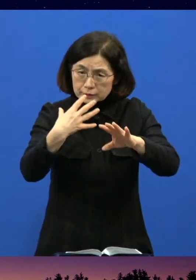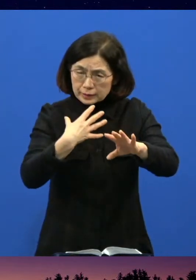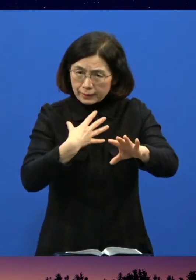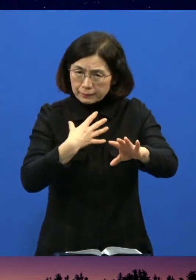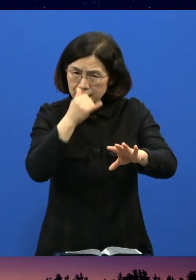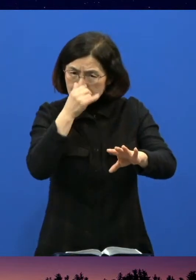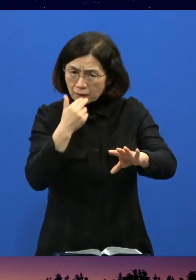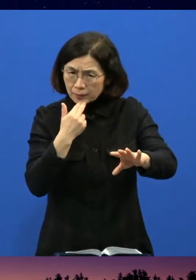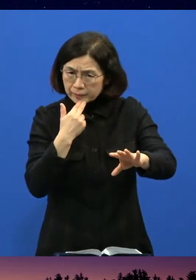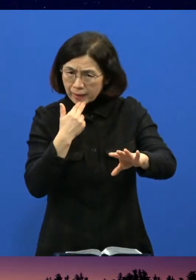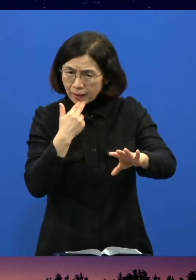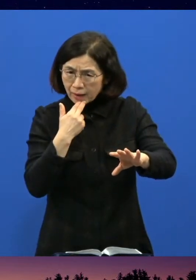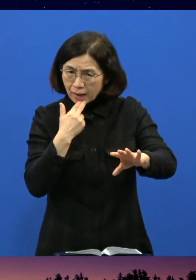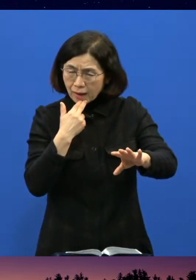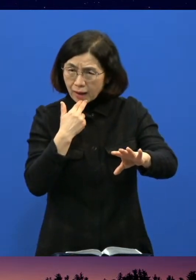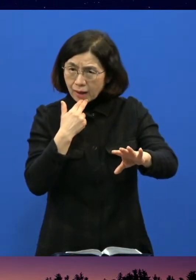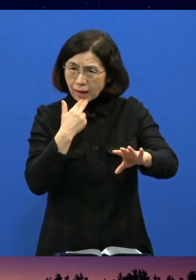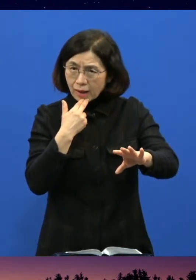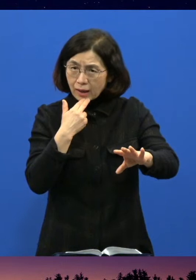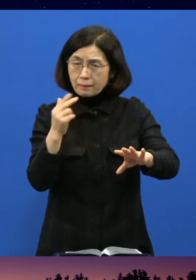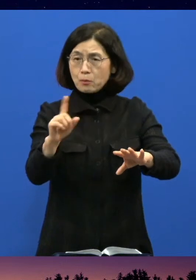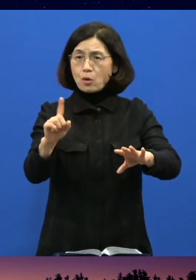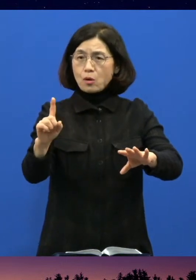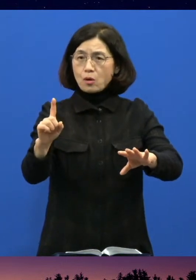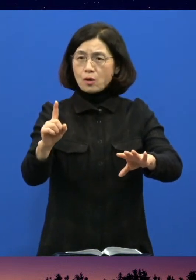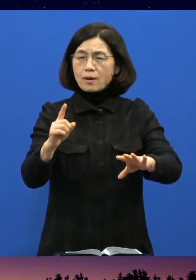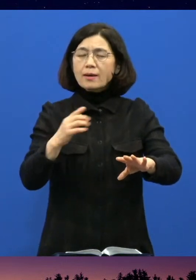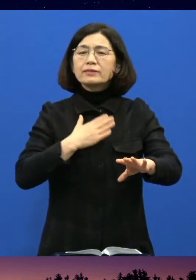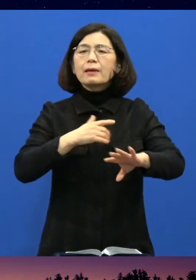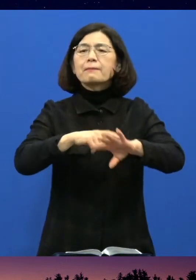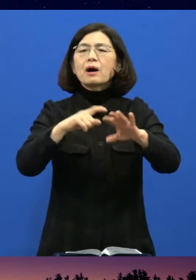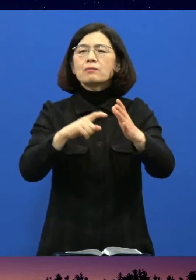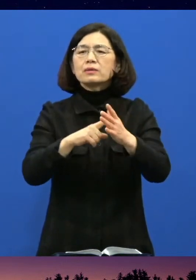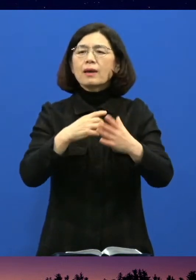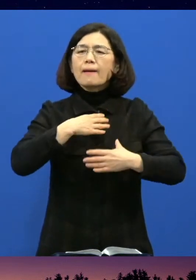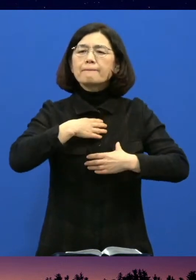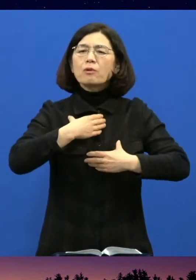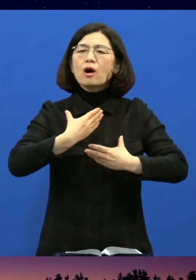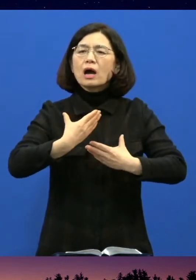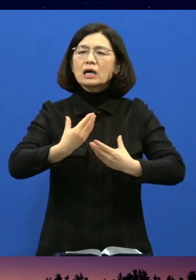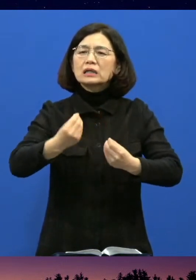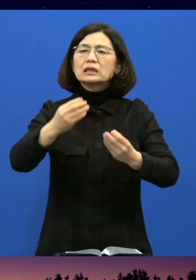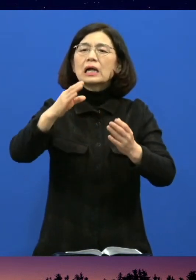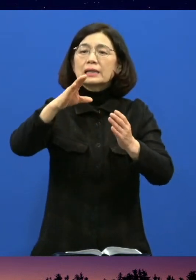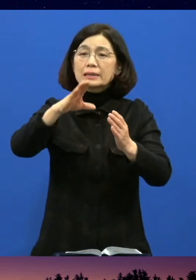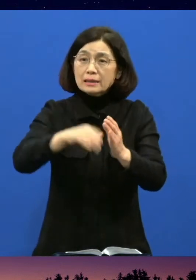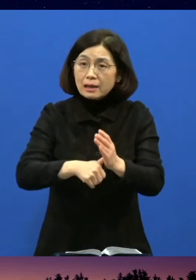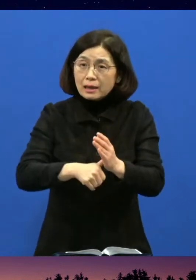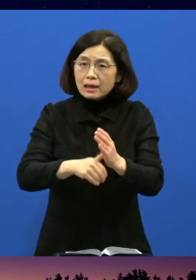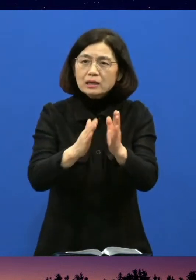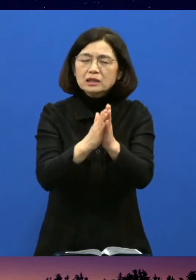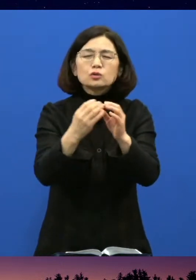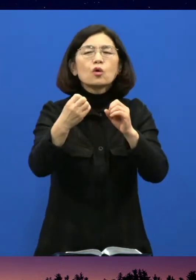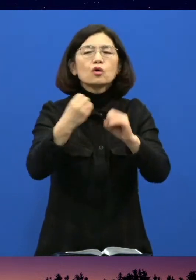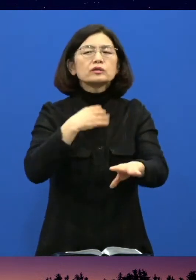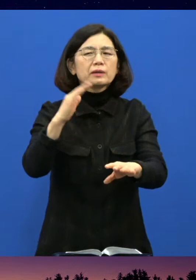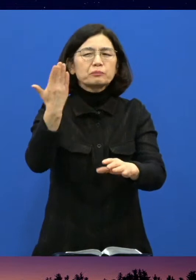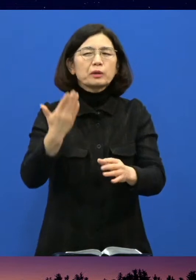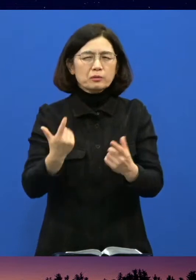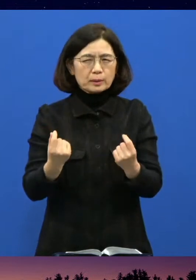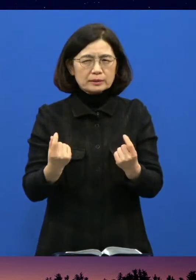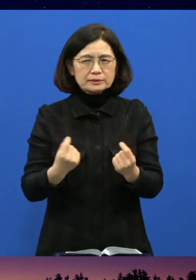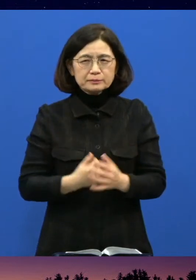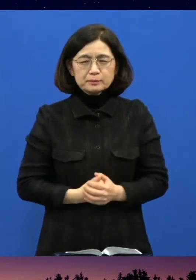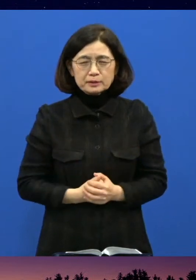그런데 기도하는데 뭔가 응답이 빨리 오지 않는다고 초조할 때는 아직 사실은 기도가 응답되지 않아야 될